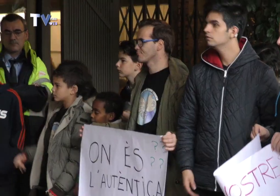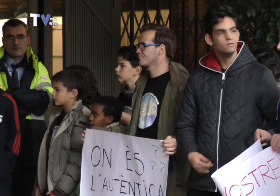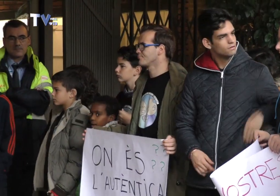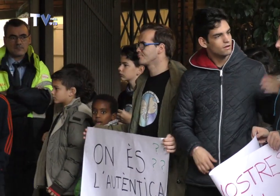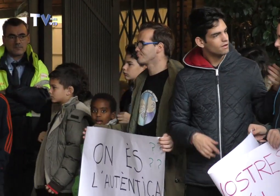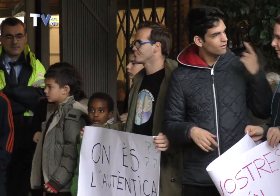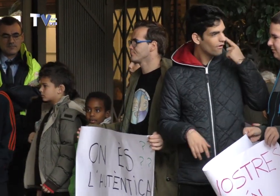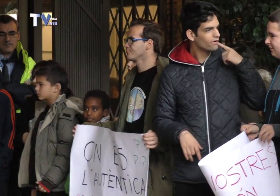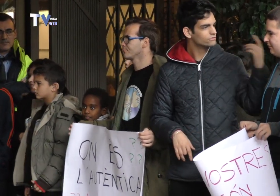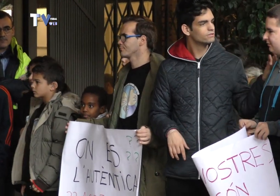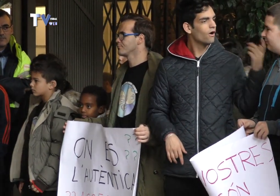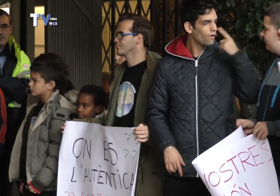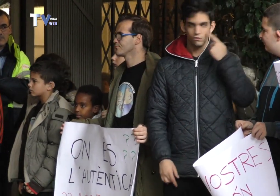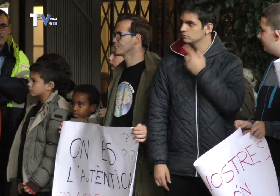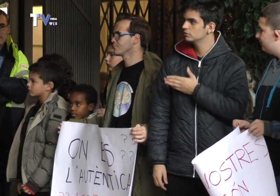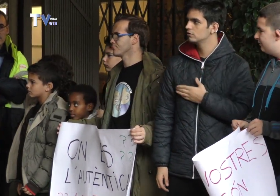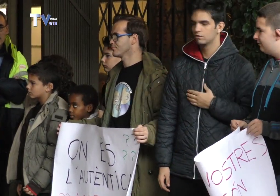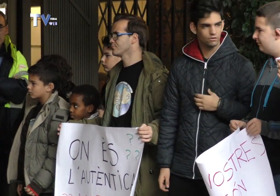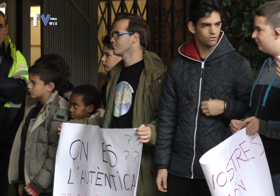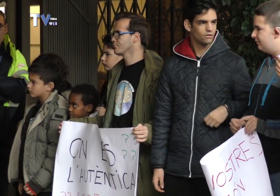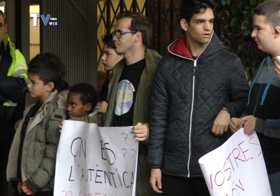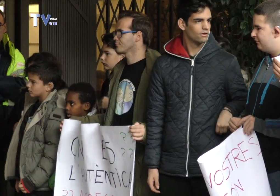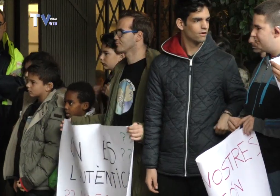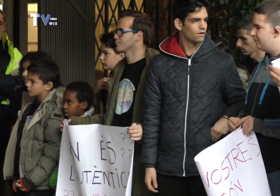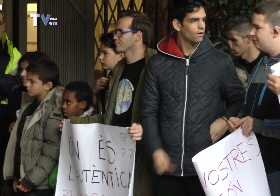Estem aquí a la porta del Departament d'Ensenyament per